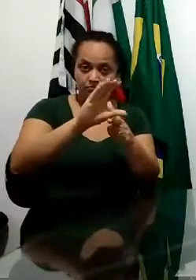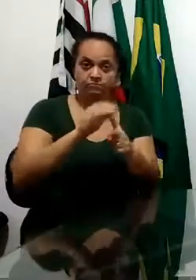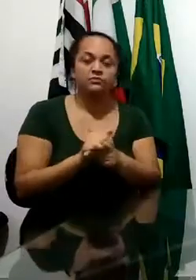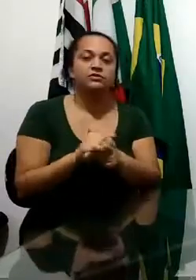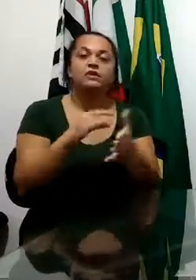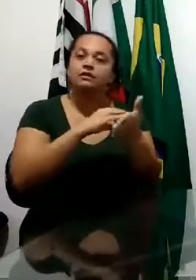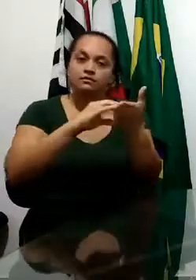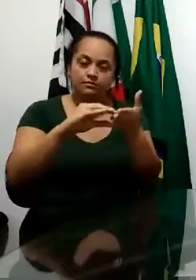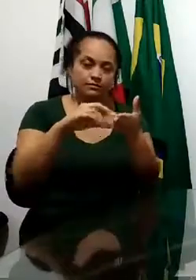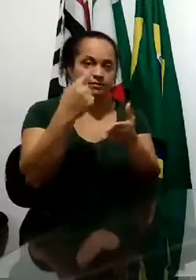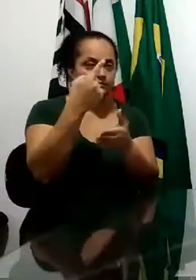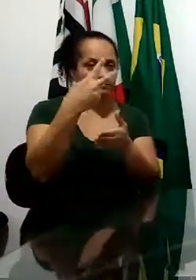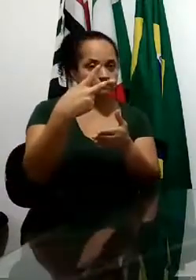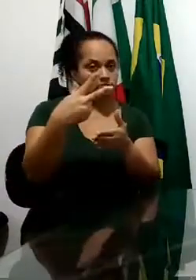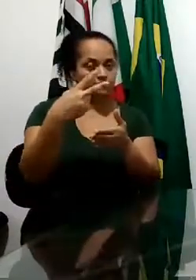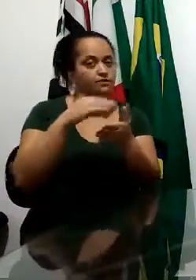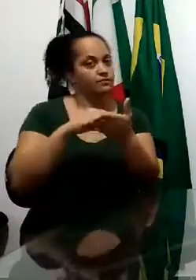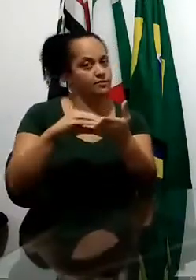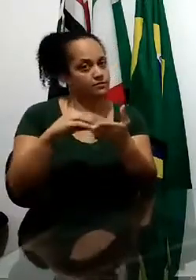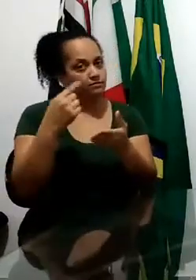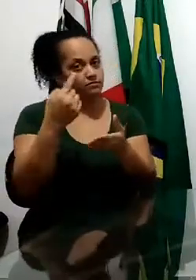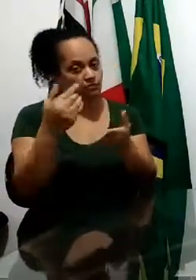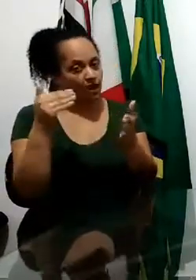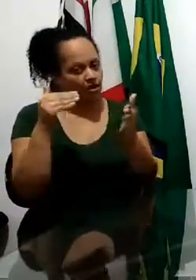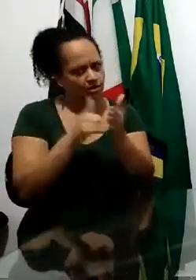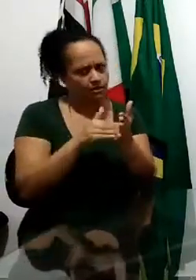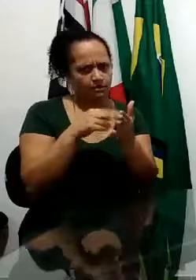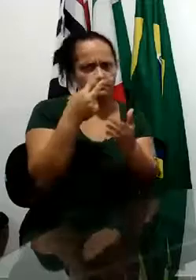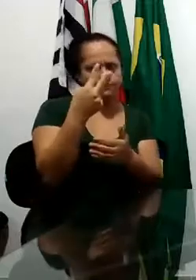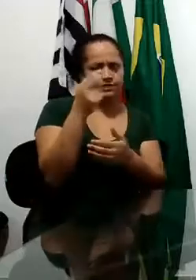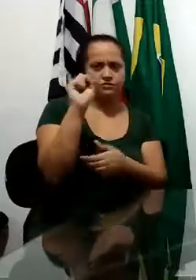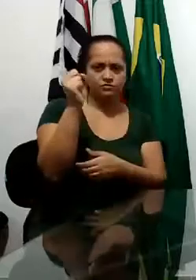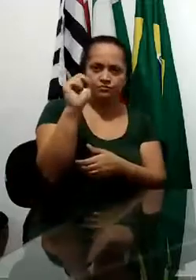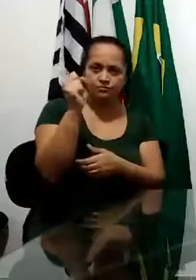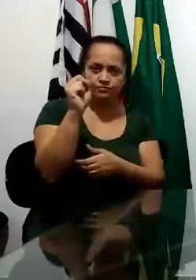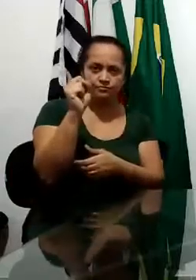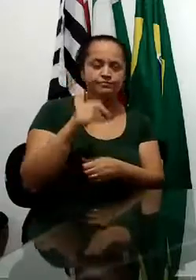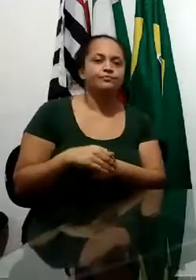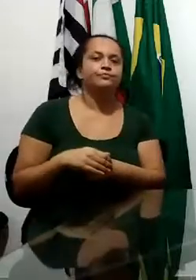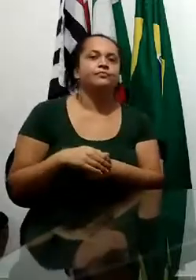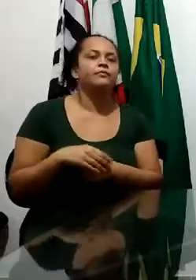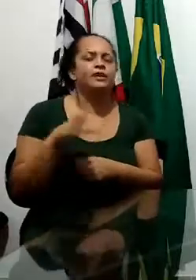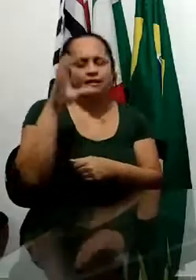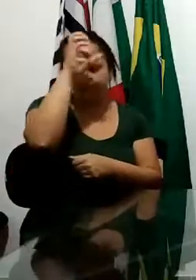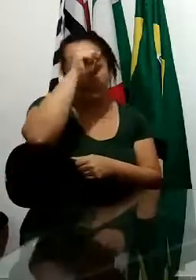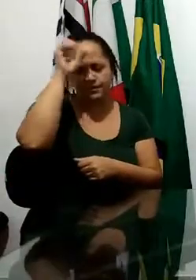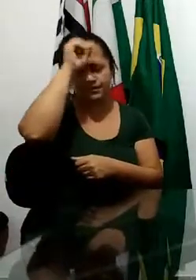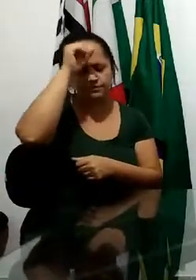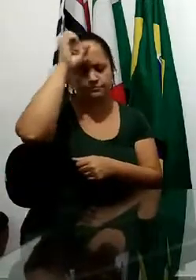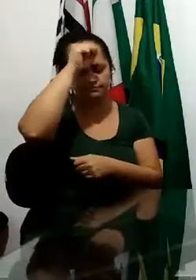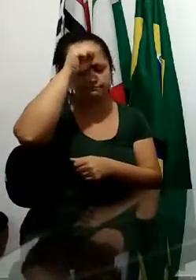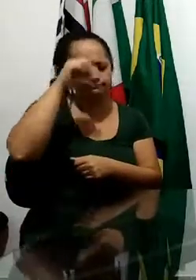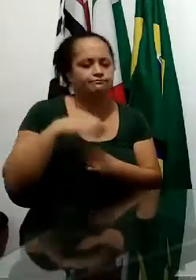capítulo 12, do versículo 1 ao 28, nós vamos aprender ali sobre